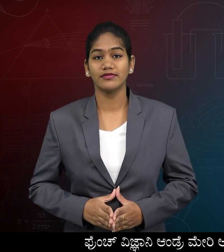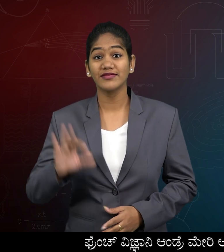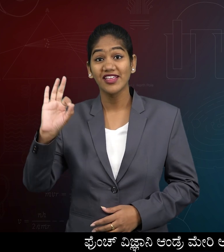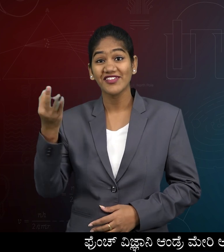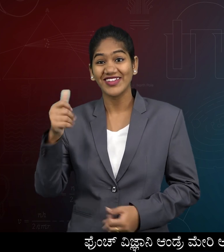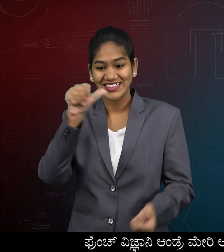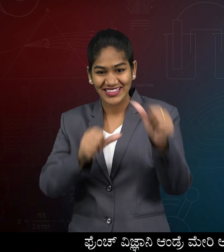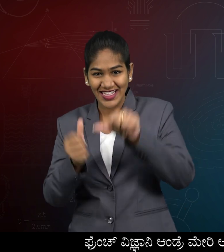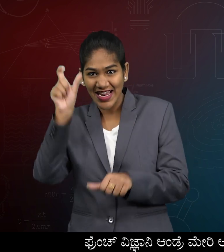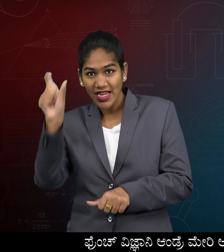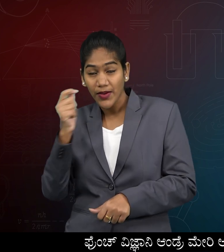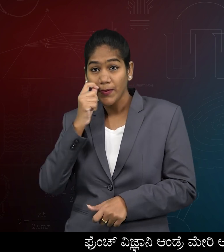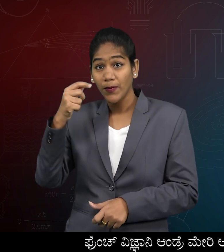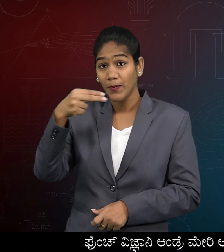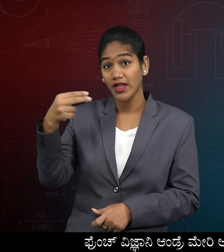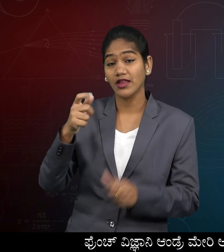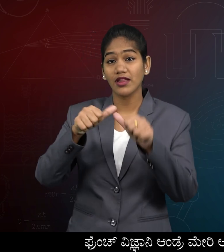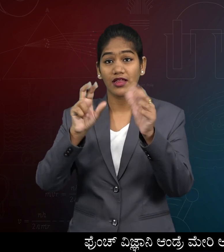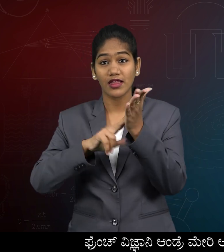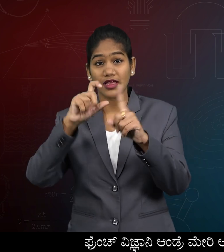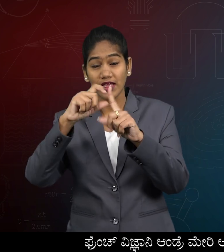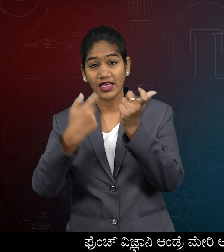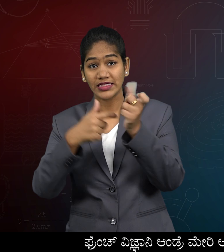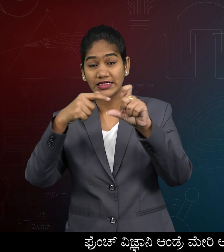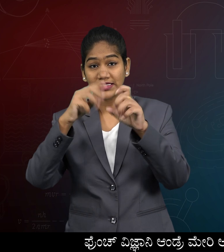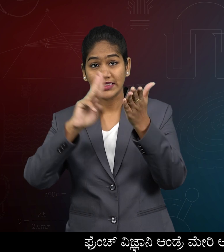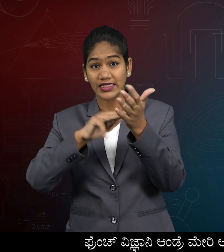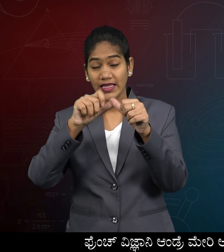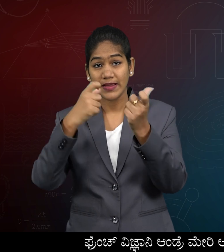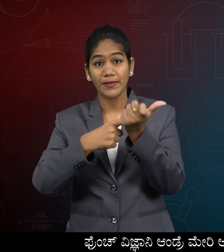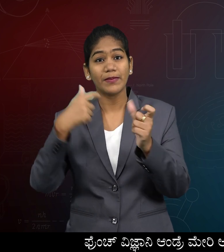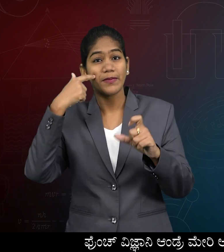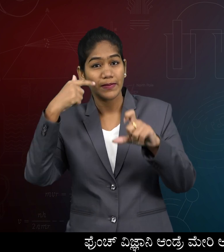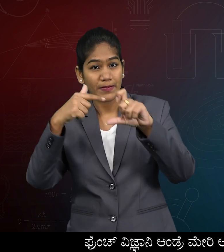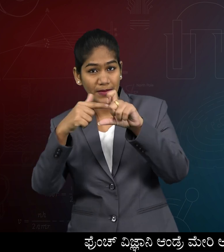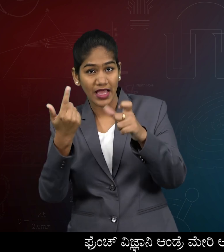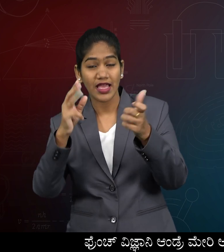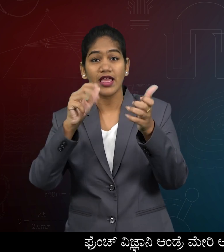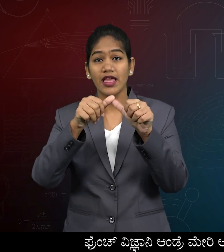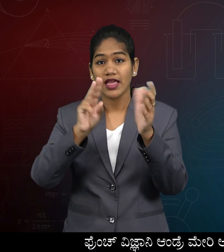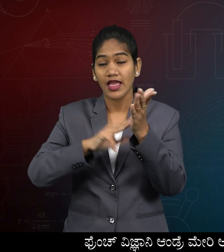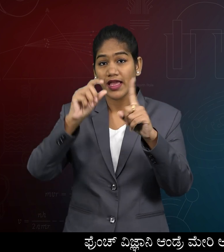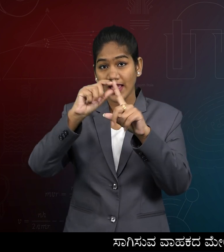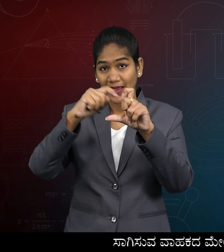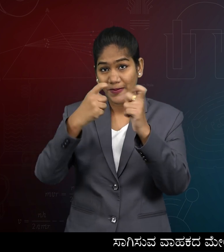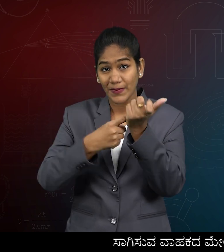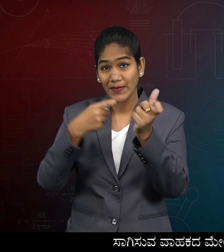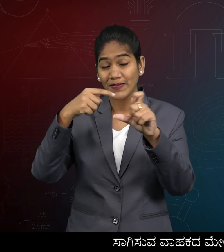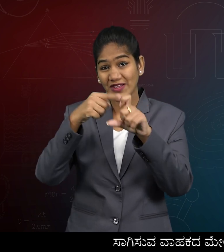ಫ್ರೆಂಚ್ ವಿಜ್ಞಾನಿ ಆಂಡ್ರೆ ಮೇರಿ ಆಂಪಿಯರ್ ಅವರು ಆಯಸ್ಕಾಂತವು ಪ್ರಸ್ತುತ ಸಾಗಿಸುವ